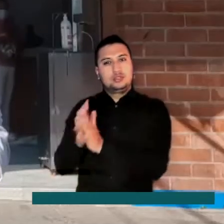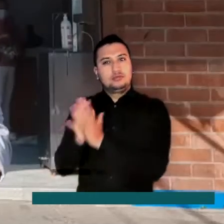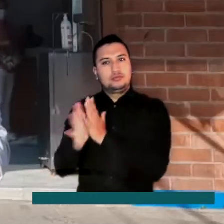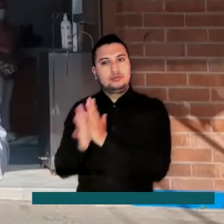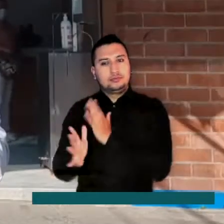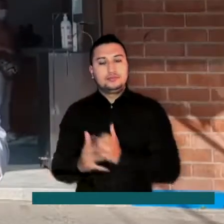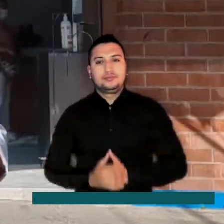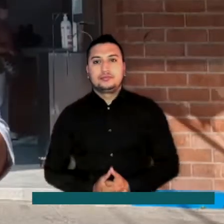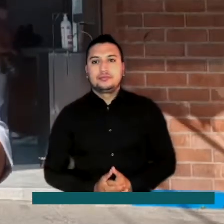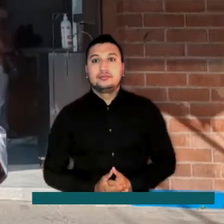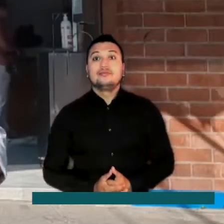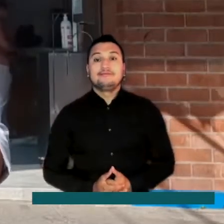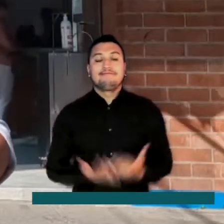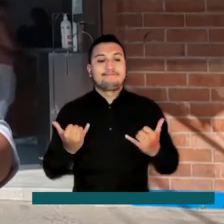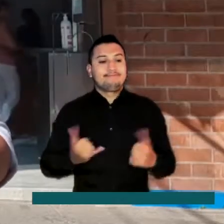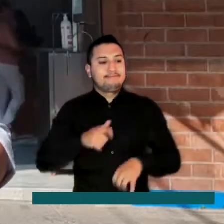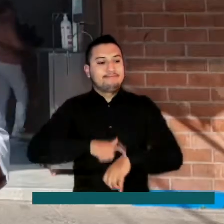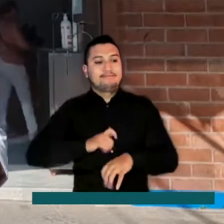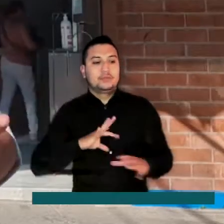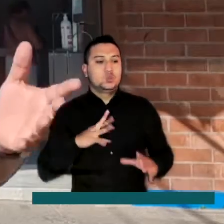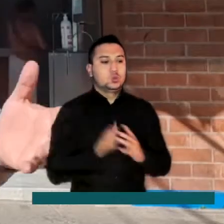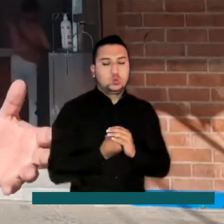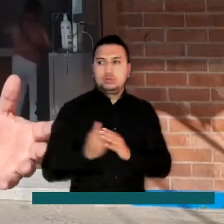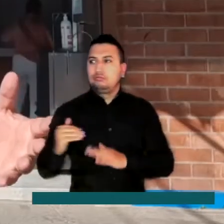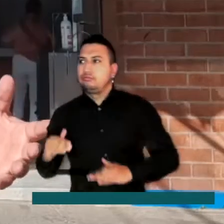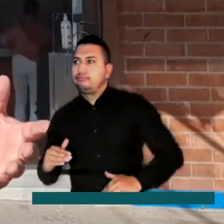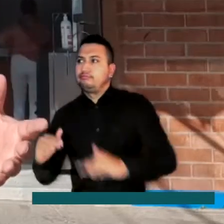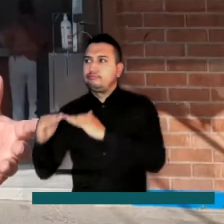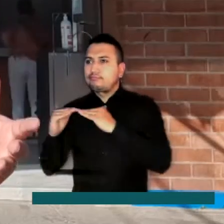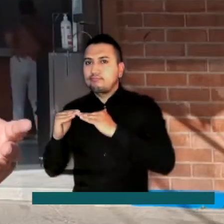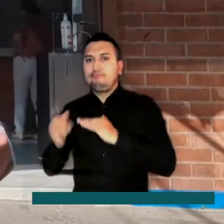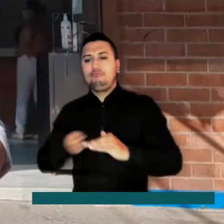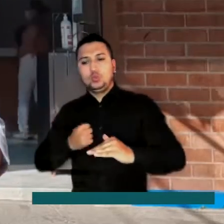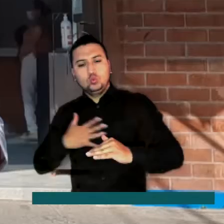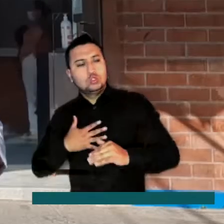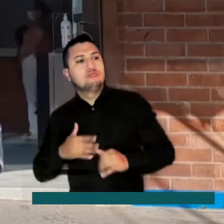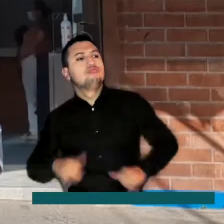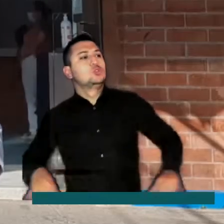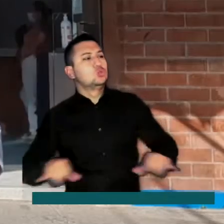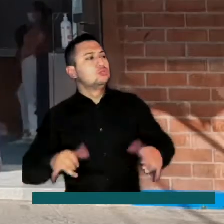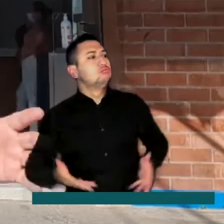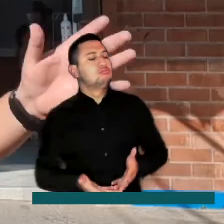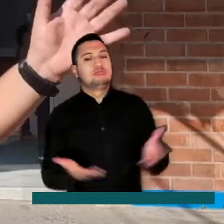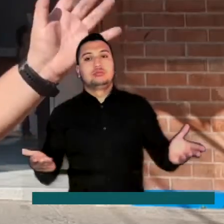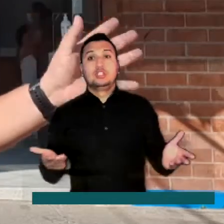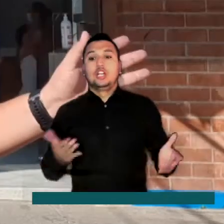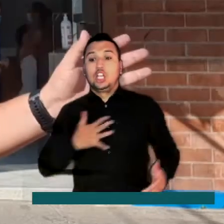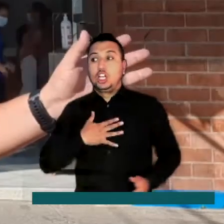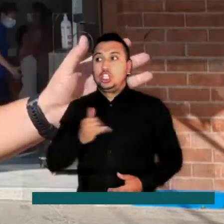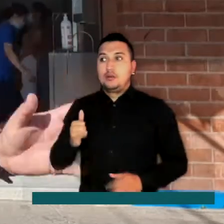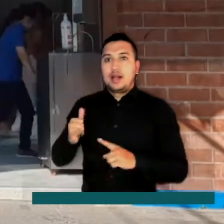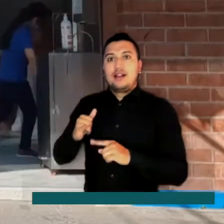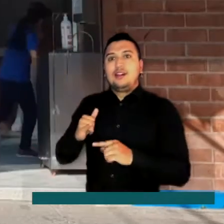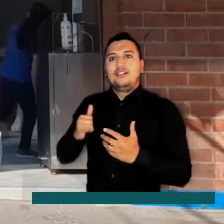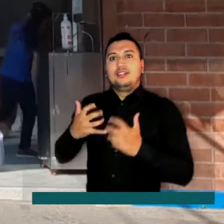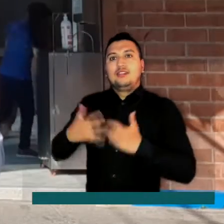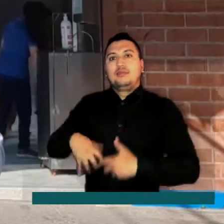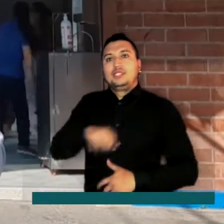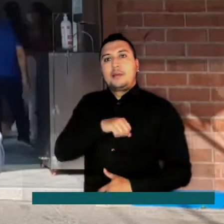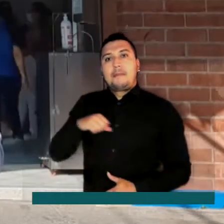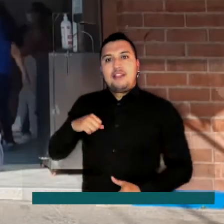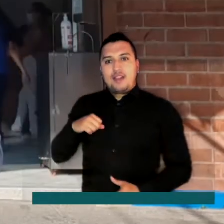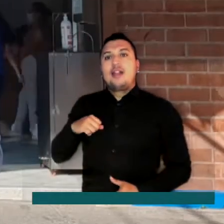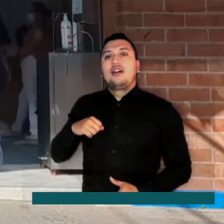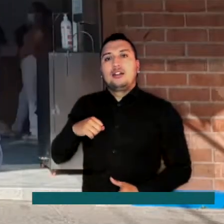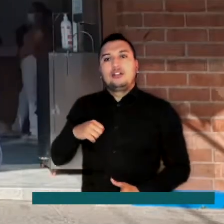En una época en la que se habla de inclusión, de equidad y de generar oportunidades para todos, nos encontramos en Yopal, una empresa privada que viene